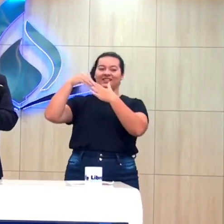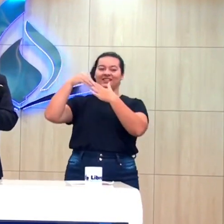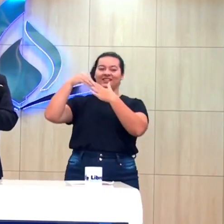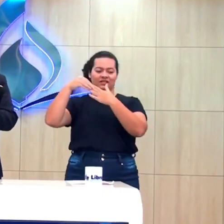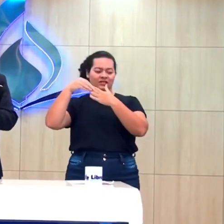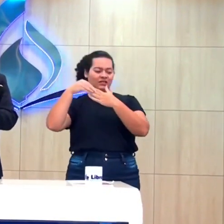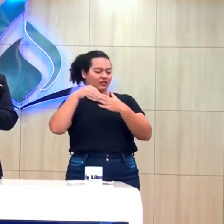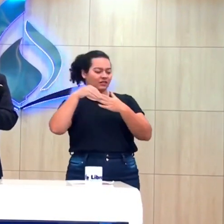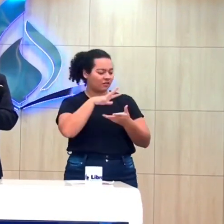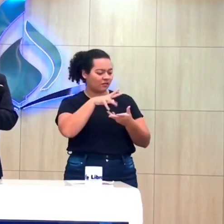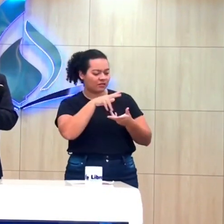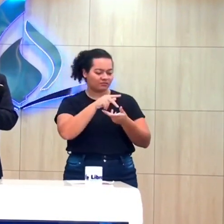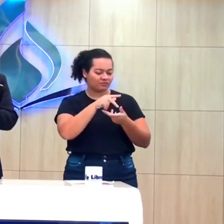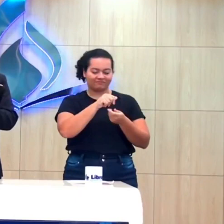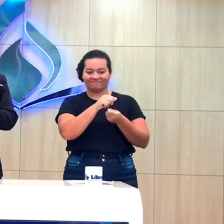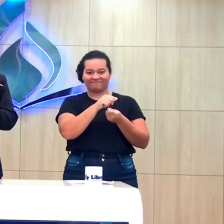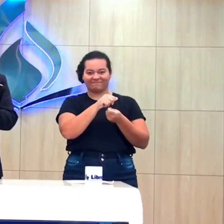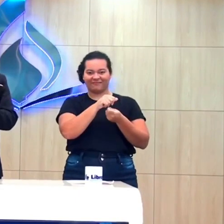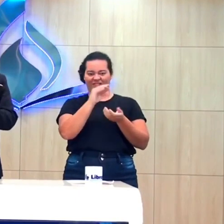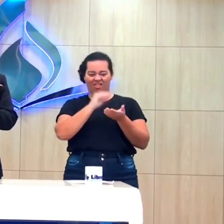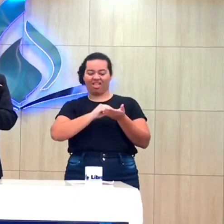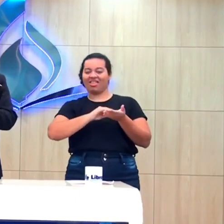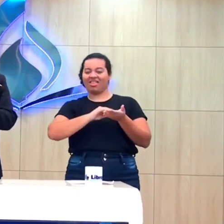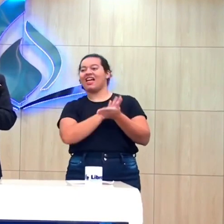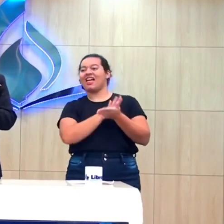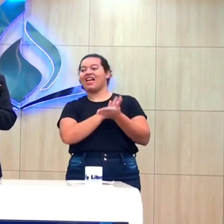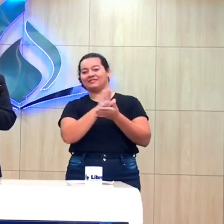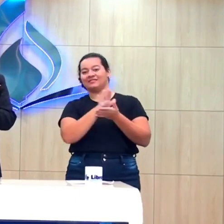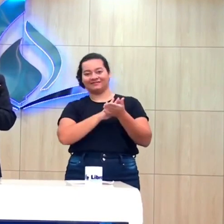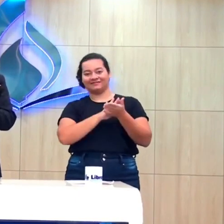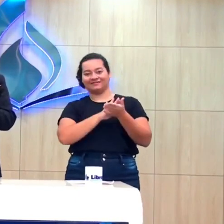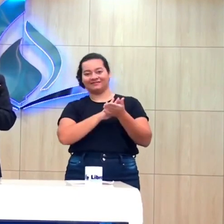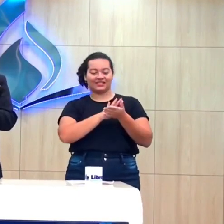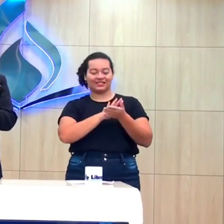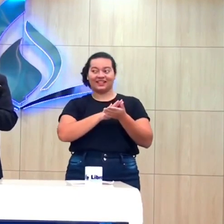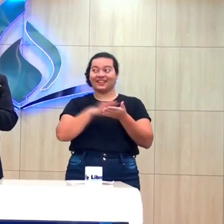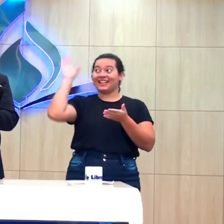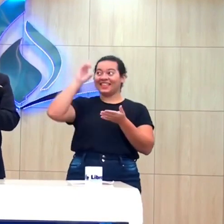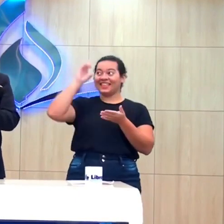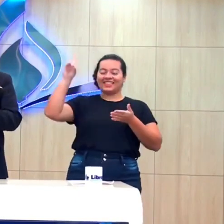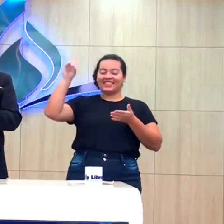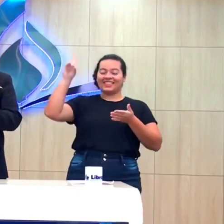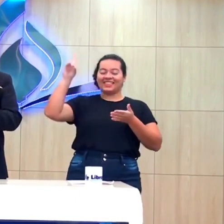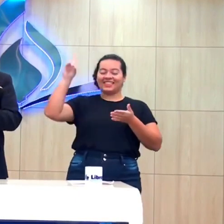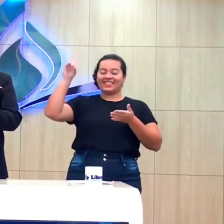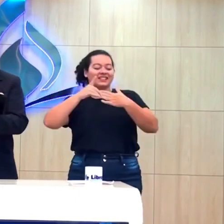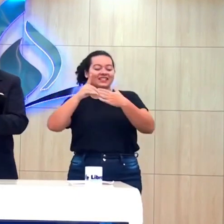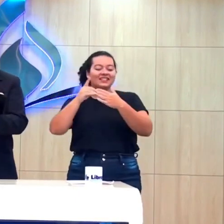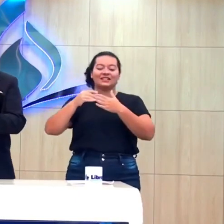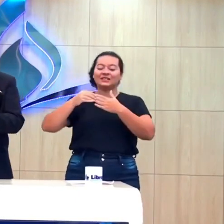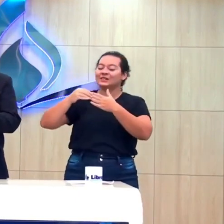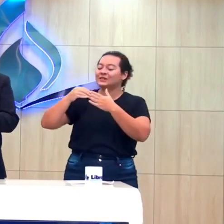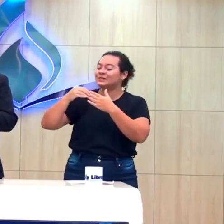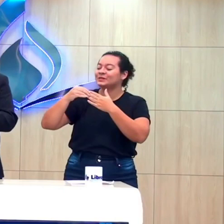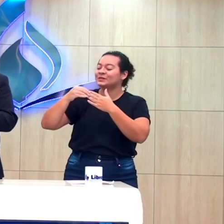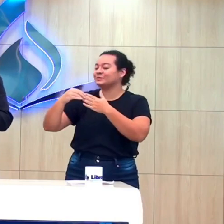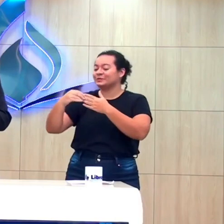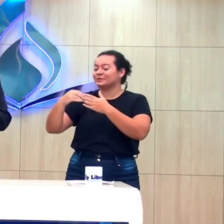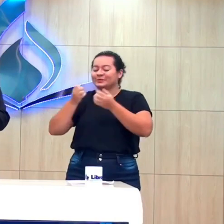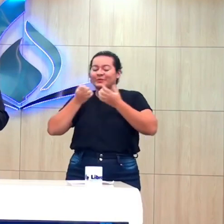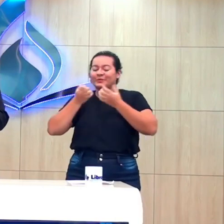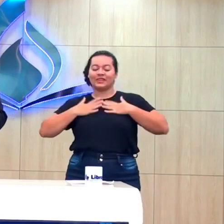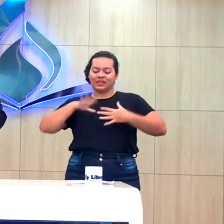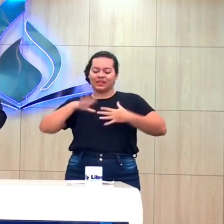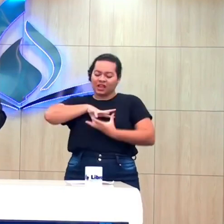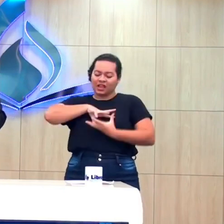faltará. Deitar-me faz em verdes pastos, guia-me mansamente às águas tranquilas. Refrigera a